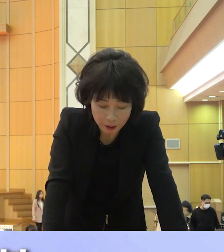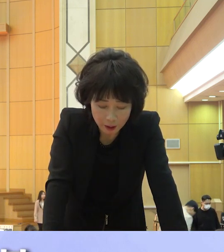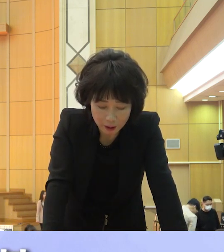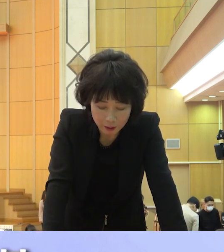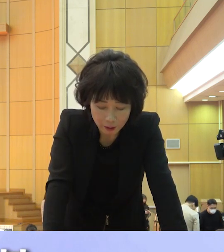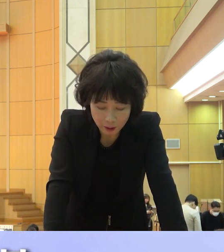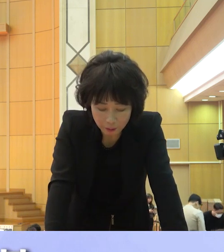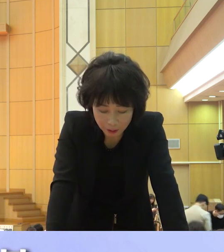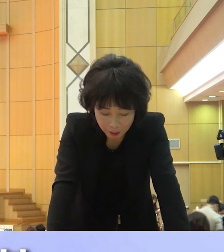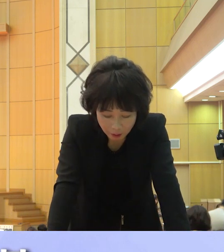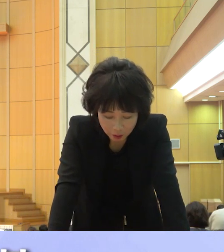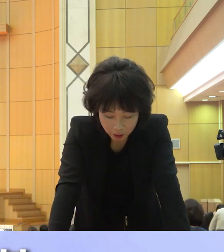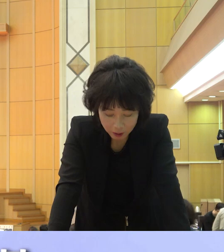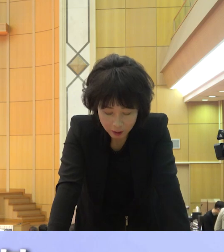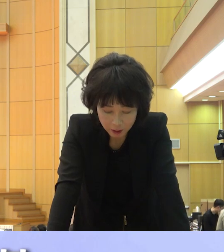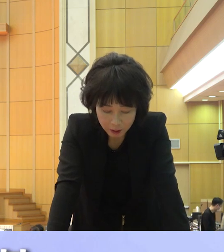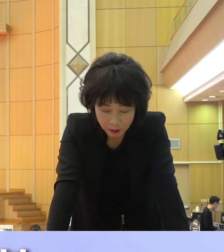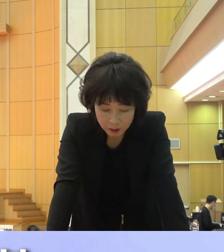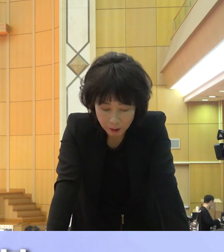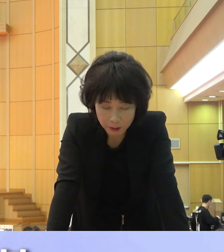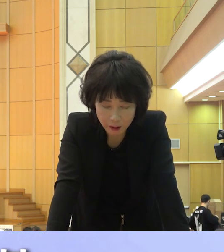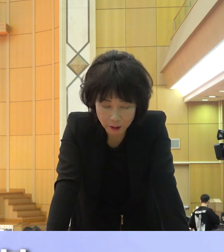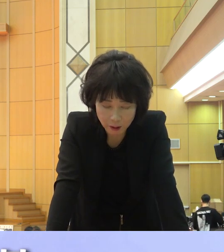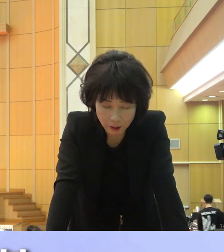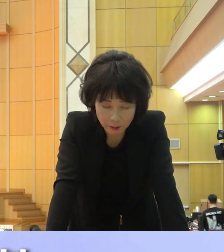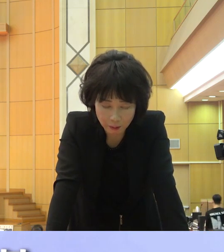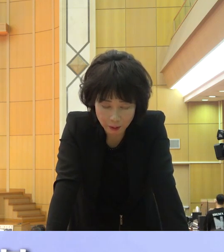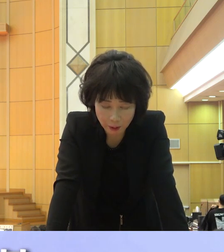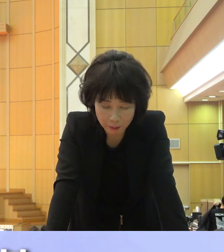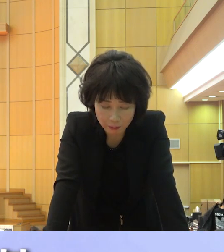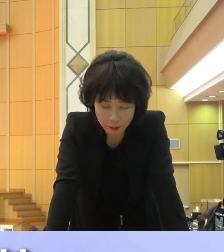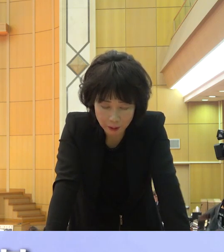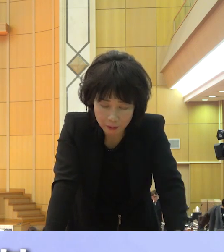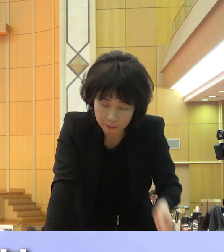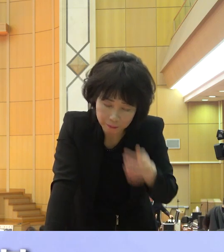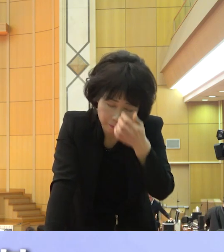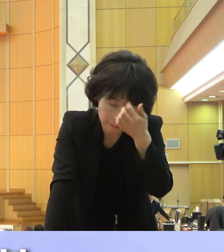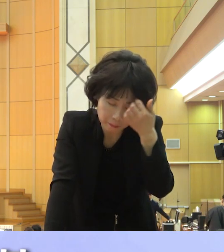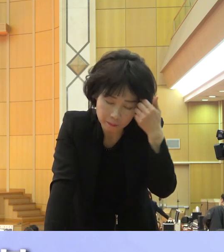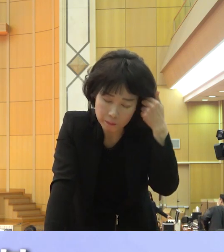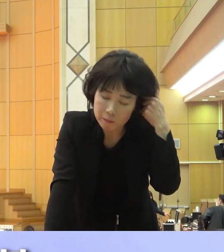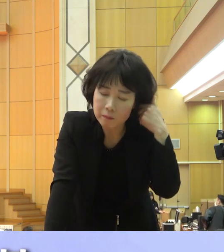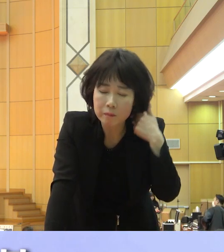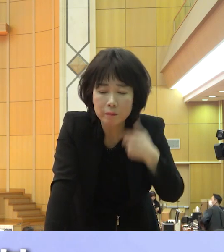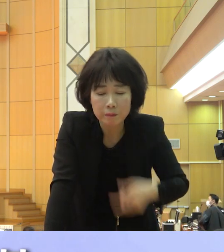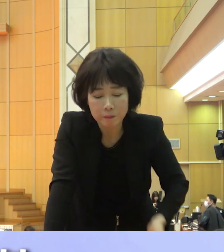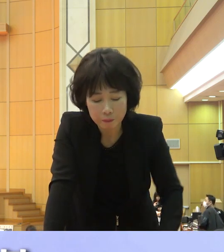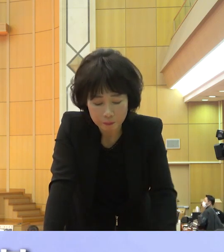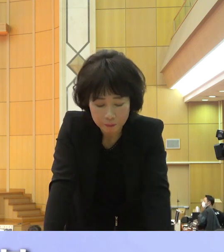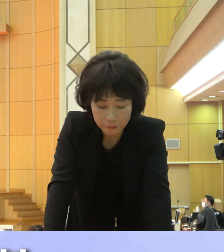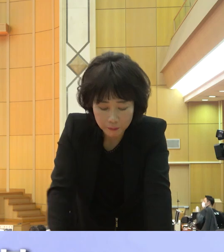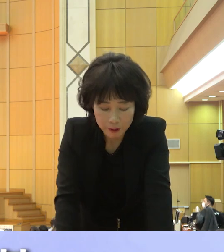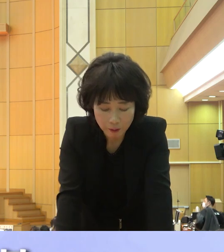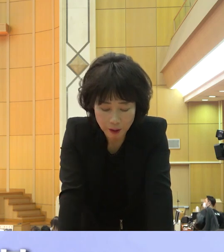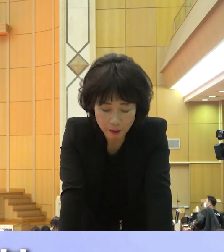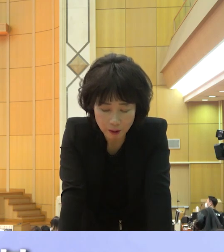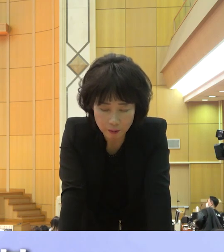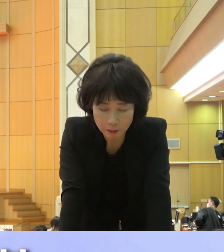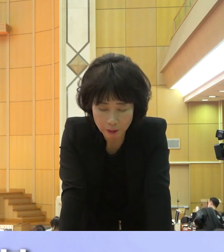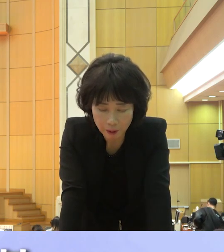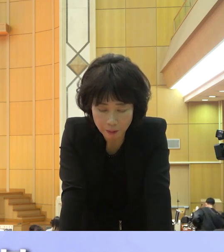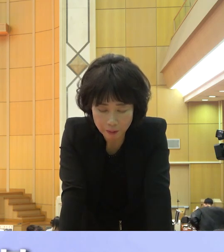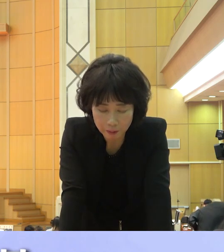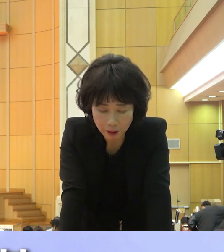드릴 때에 믿음으로 감사함으로 드리게 하셔서 연락하시고 주님께서 심은 대로 거두되 100배로